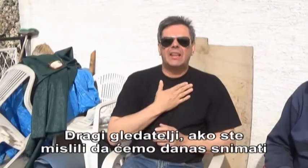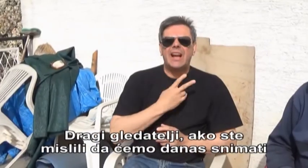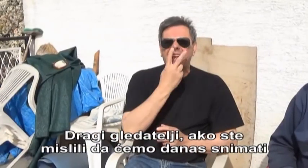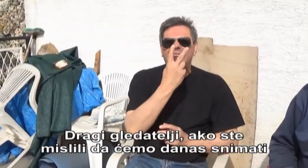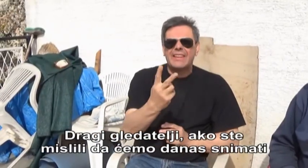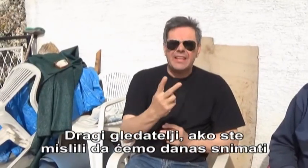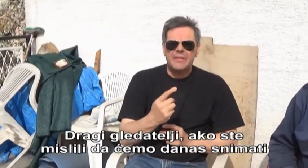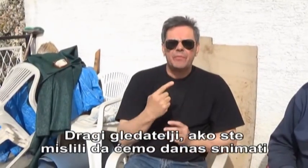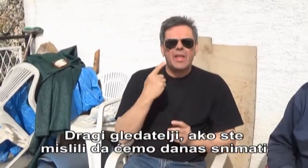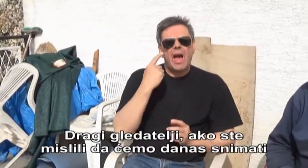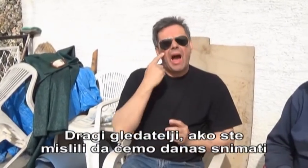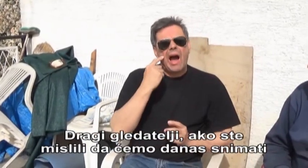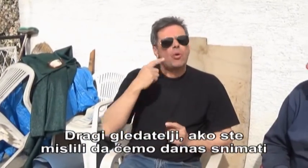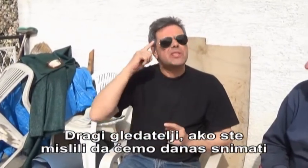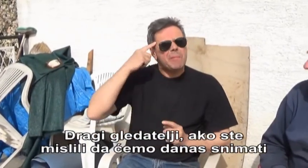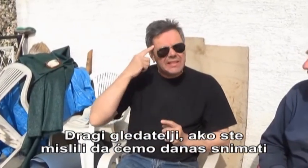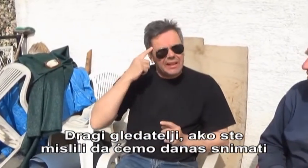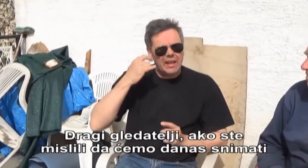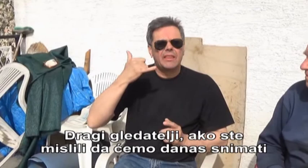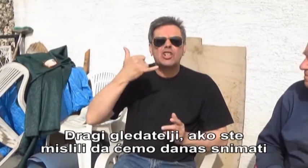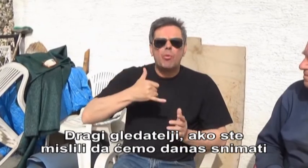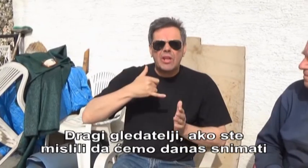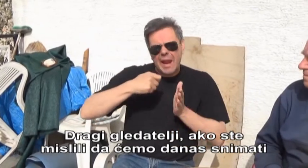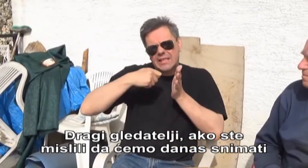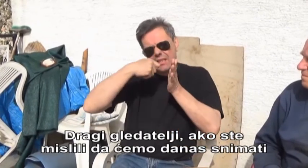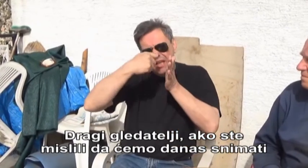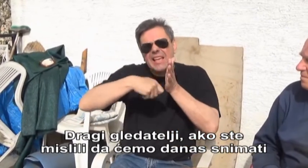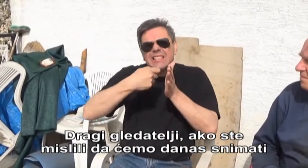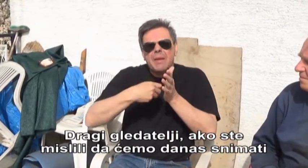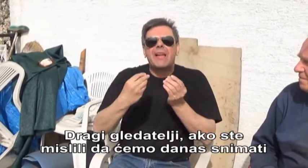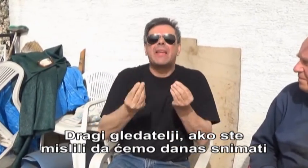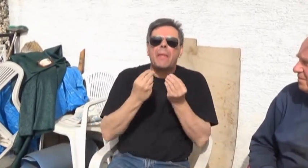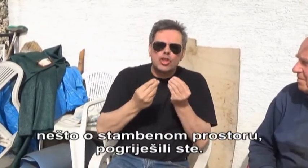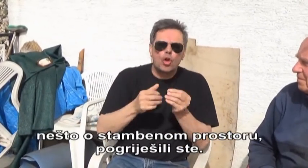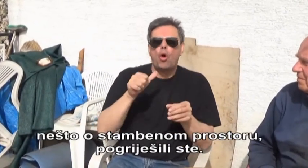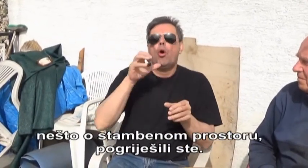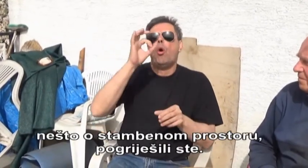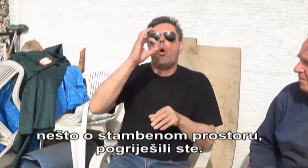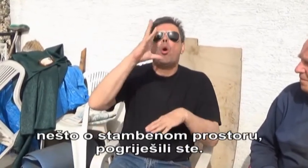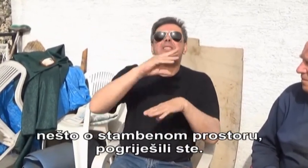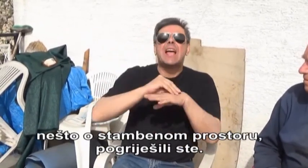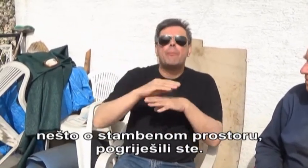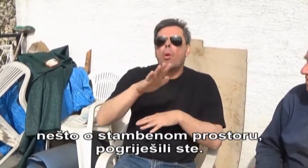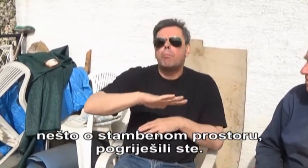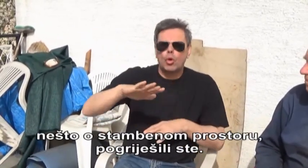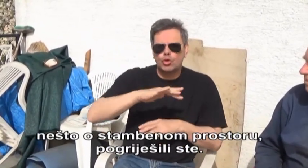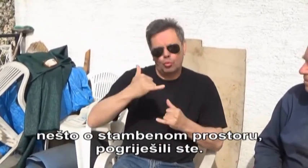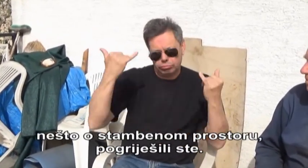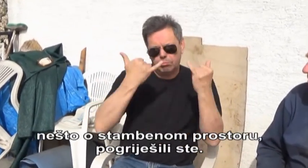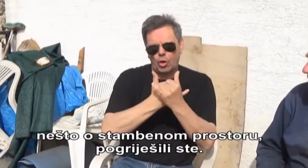Dragi gledatelji, ako ste mislili da ćemo danas snimati nešto o stambenom prostoru,